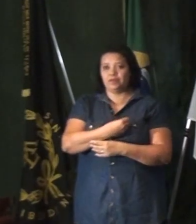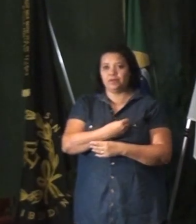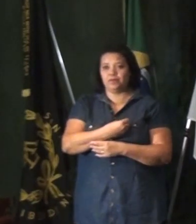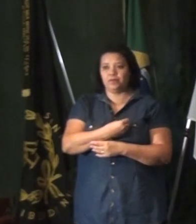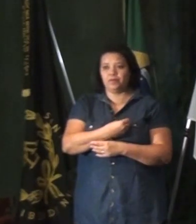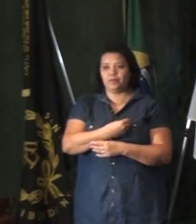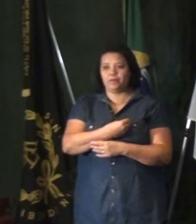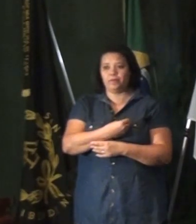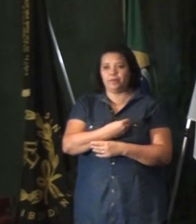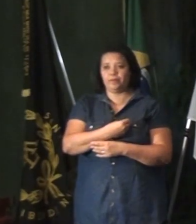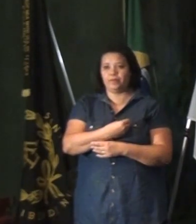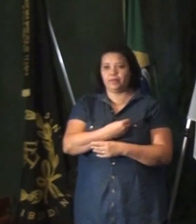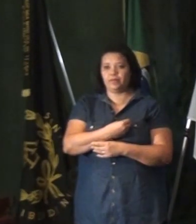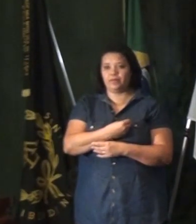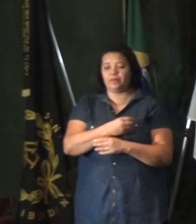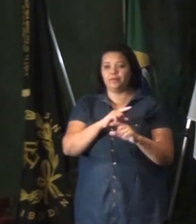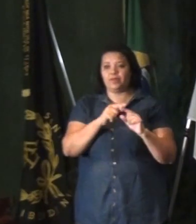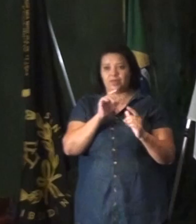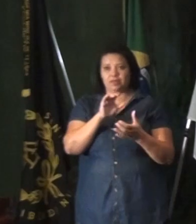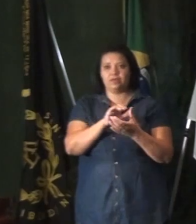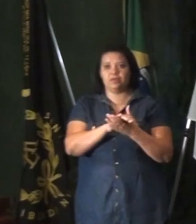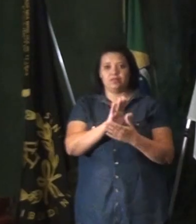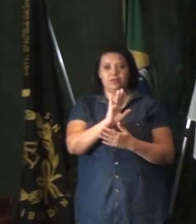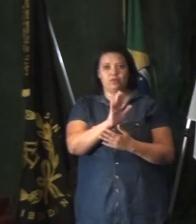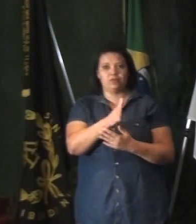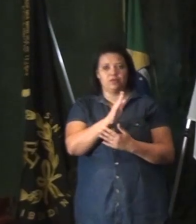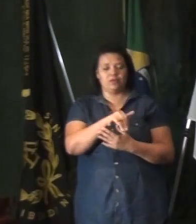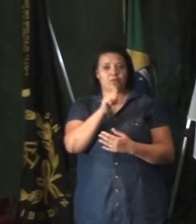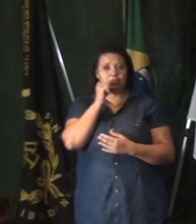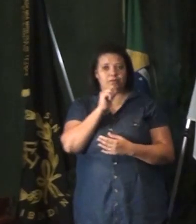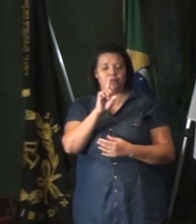de estar casada com a Dolores, né?